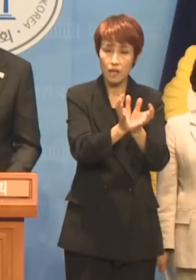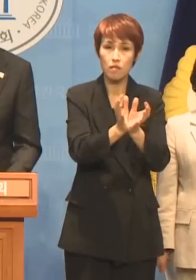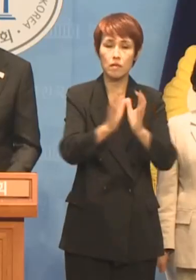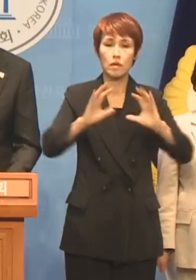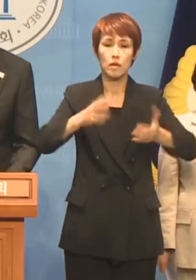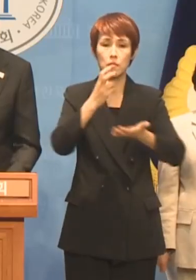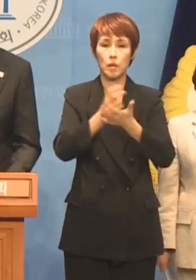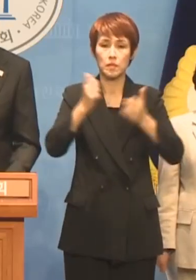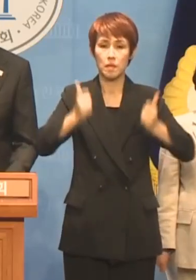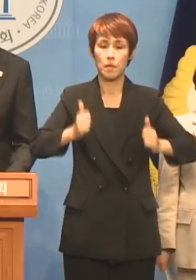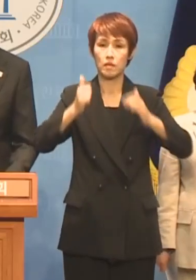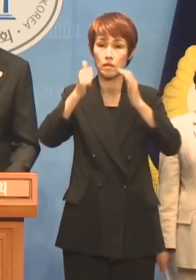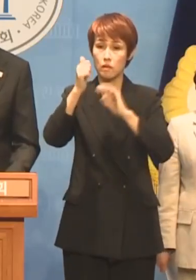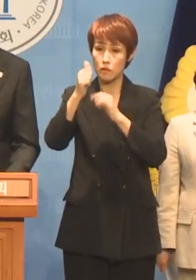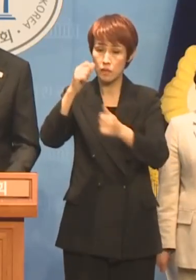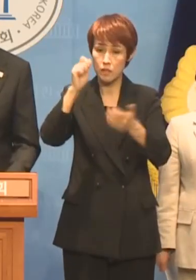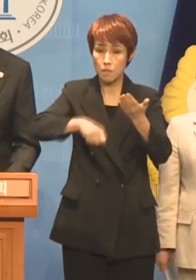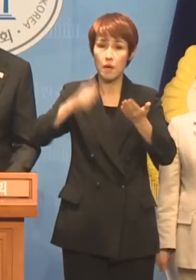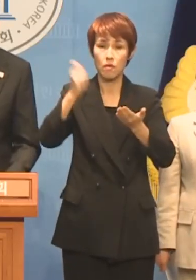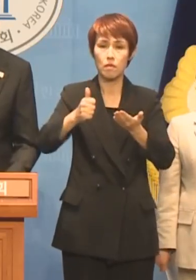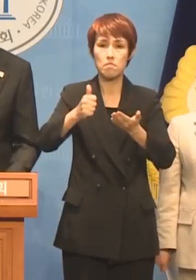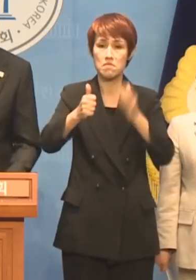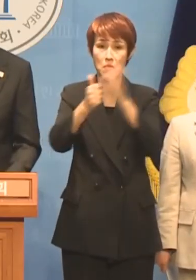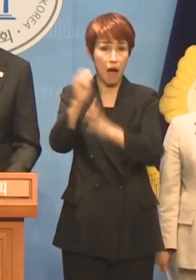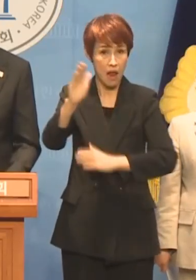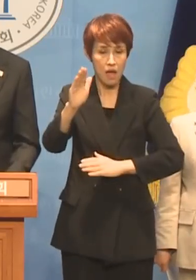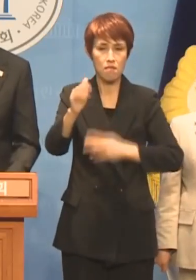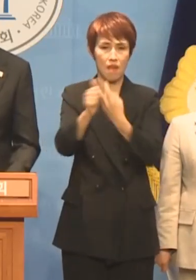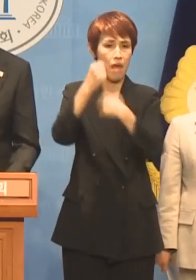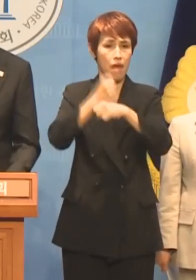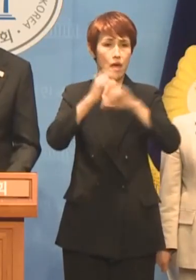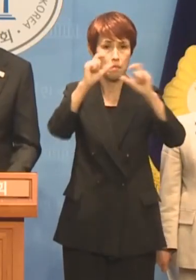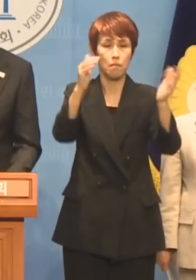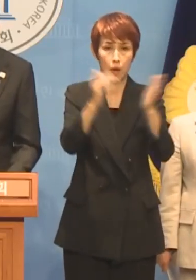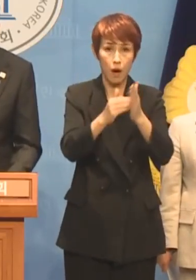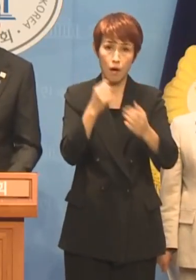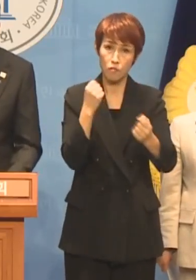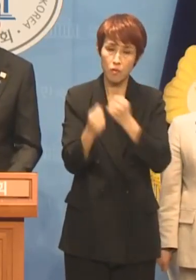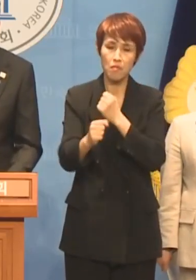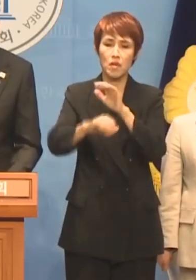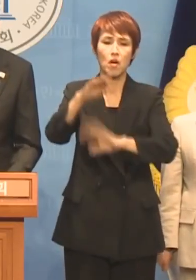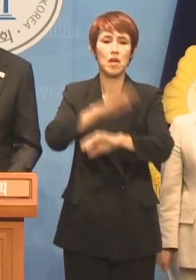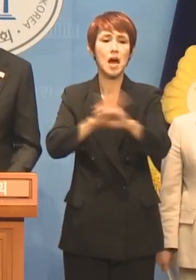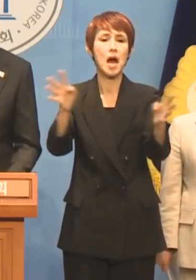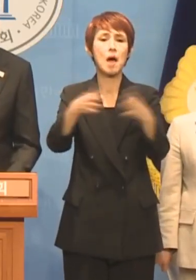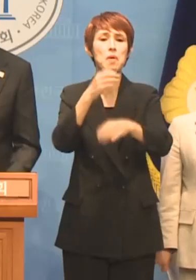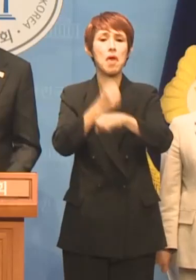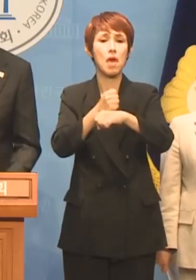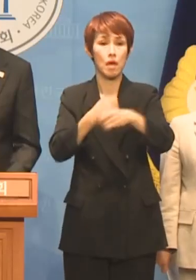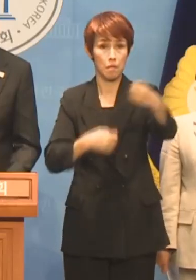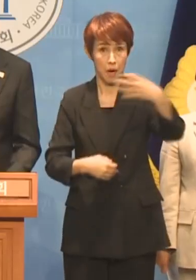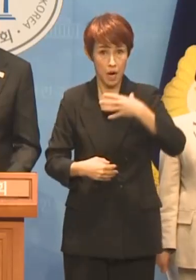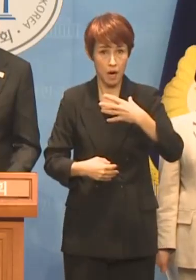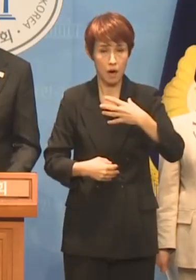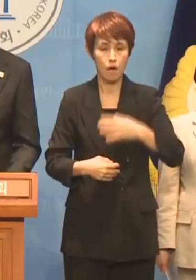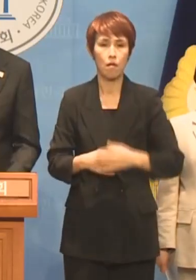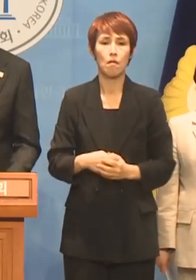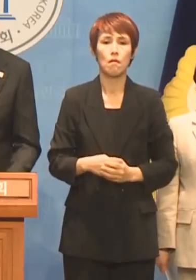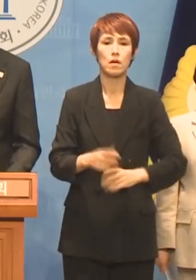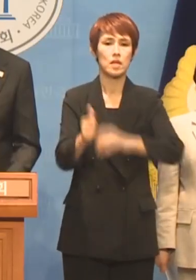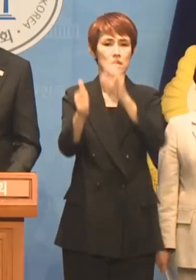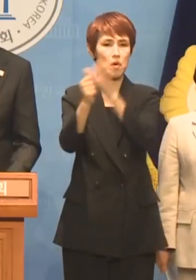임명을 하지 않으면 탄핵하겠다고 공언했습니다. 그런데도 여야 합의라는 말장난으로 임명을